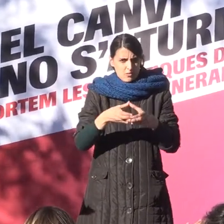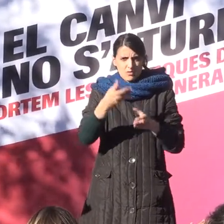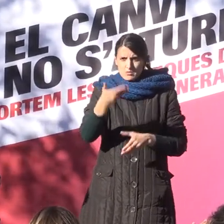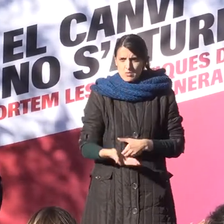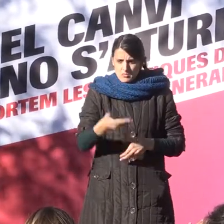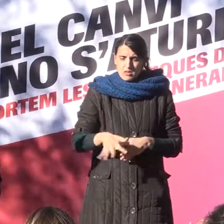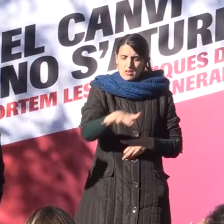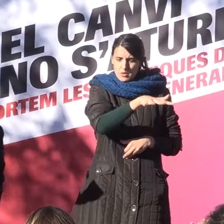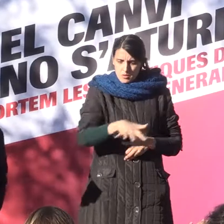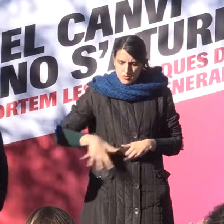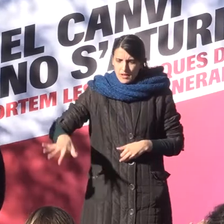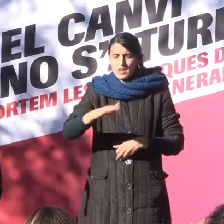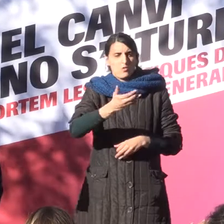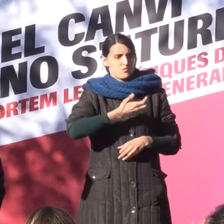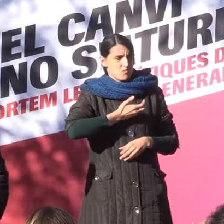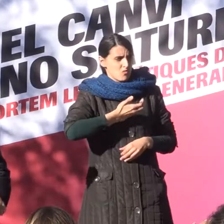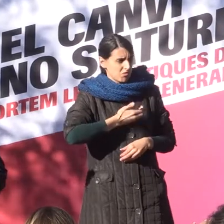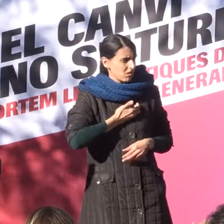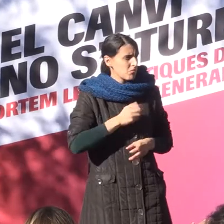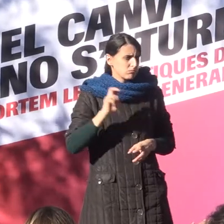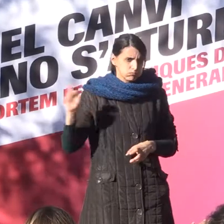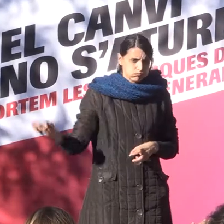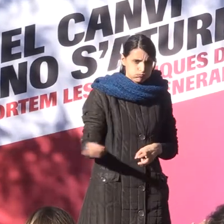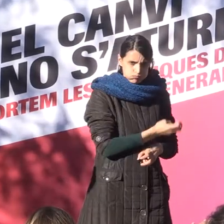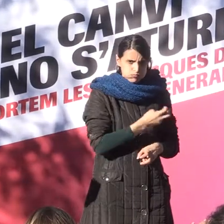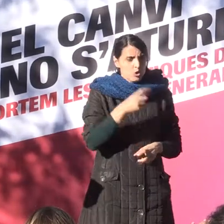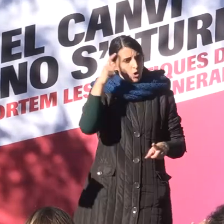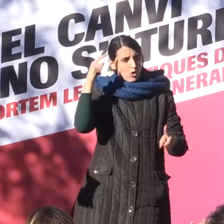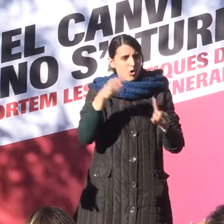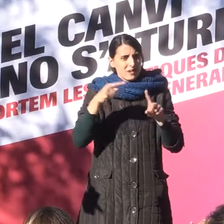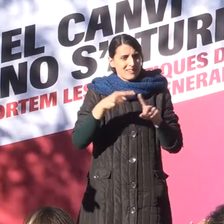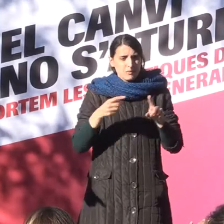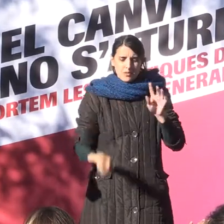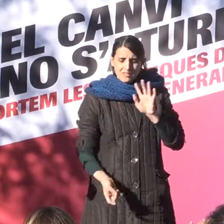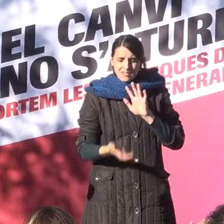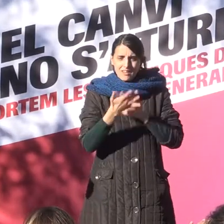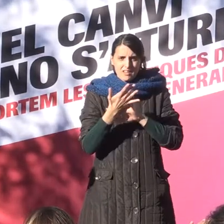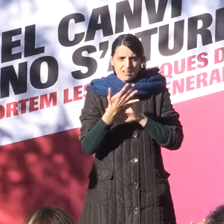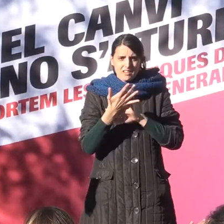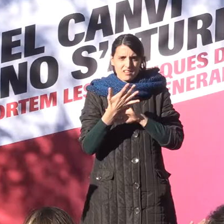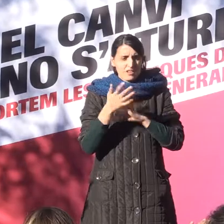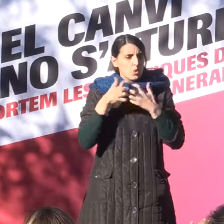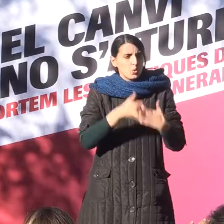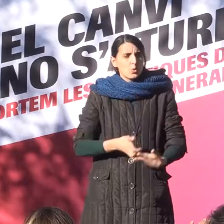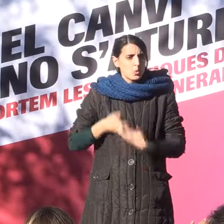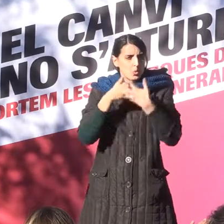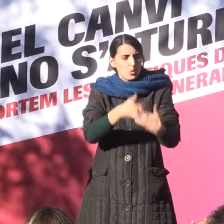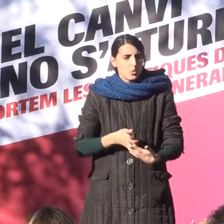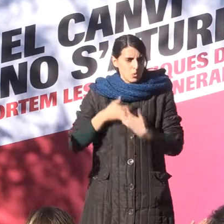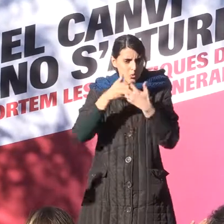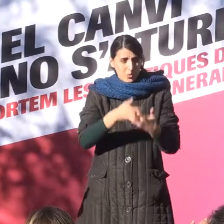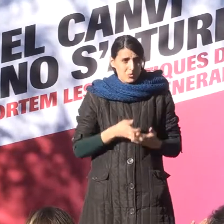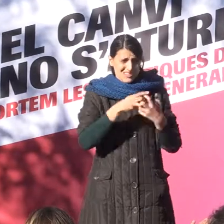nuestros barrios de nuestros municipios para poder llevar adelante un poco lo que comentaba martín nos llevar adelante esas luchas que tenemos nosotros